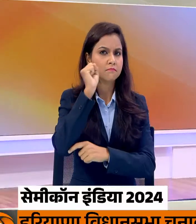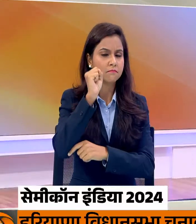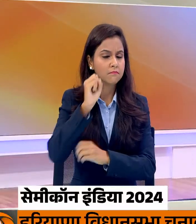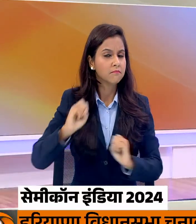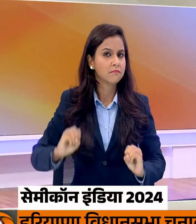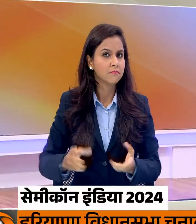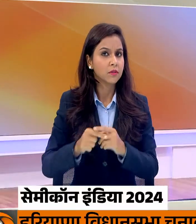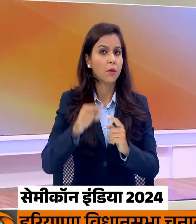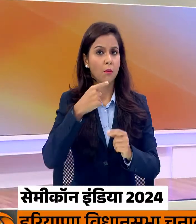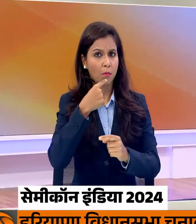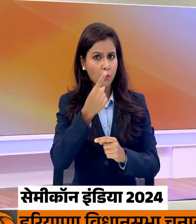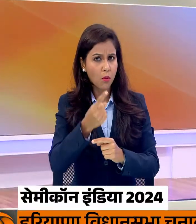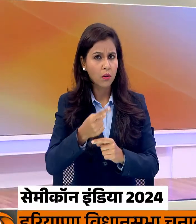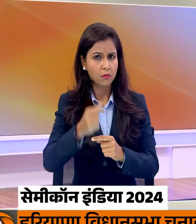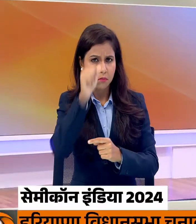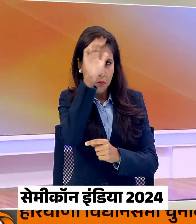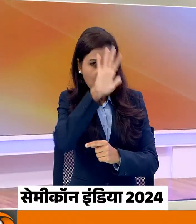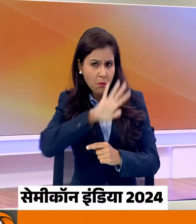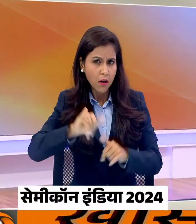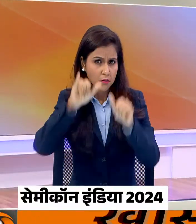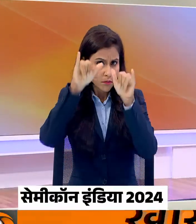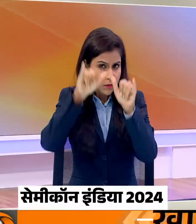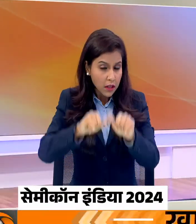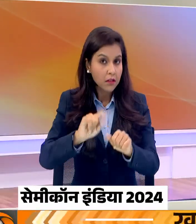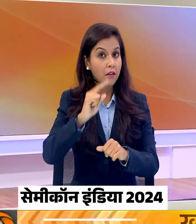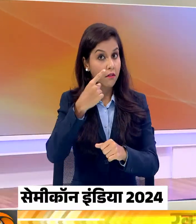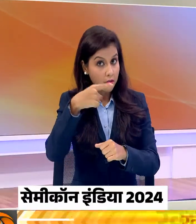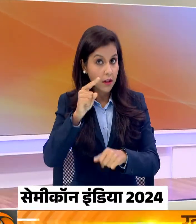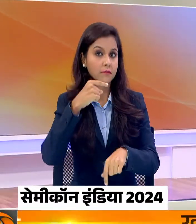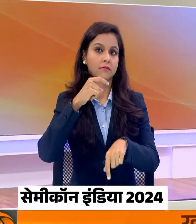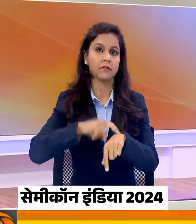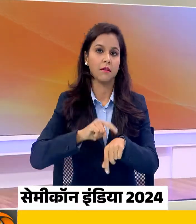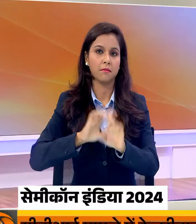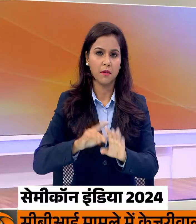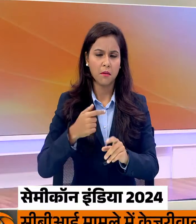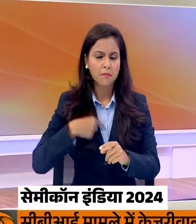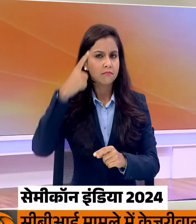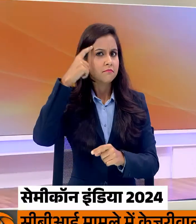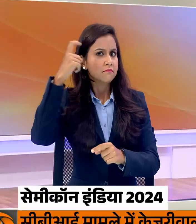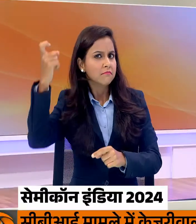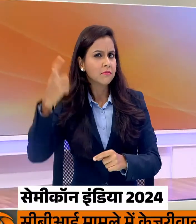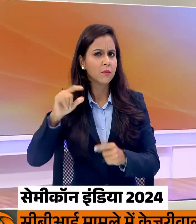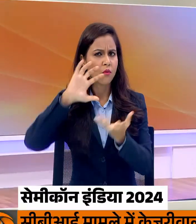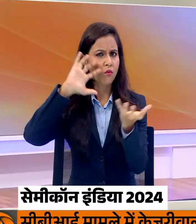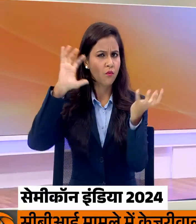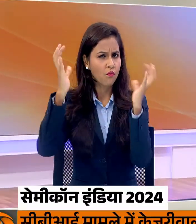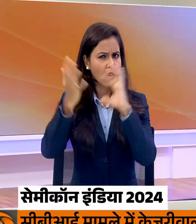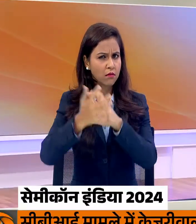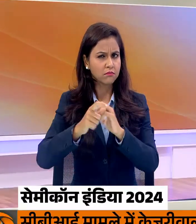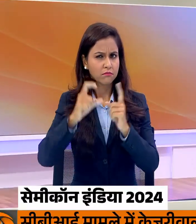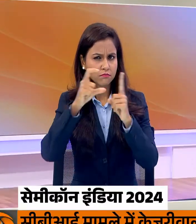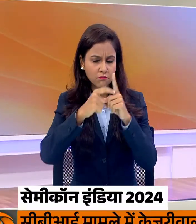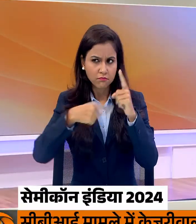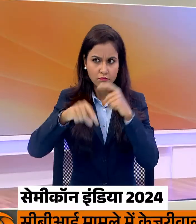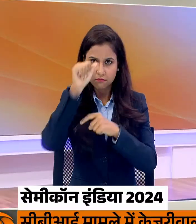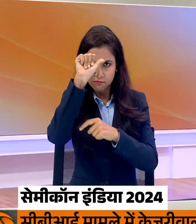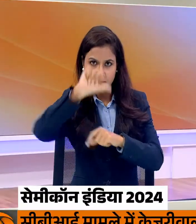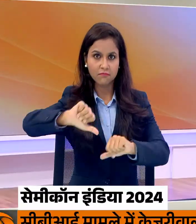संबोधित। कहा, यह भारत में रहने का सही समय है। मेरा सपना है कि दुनिया के हर डिवाइस में हो भारत की